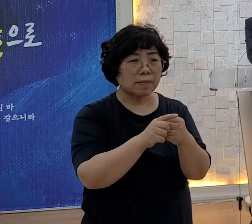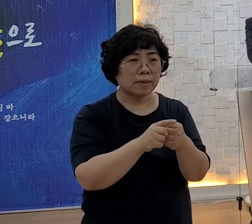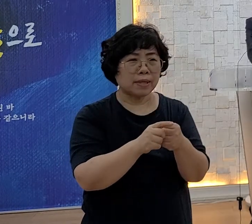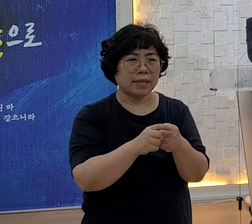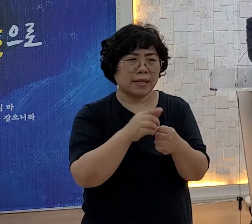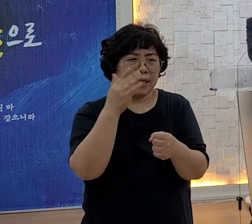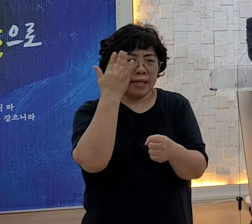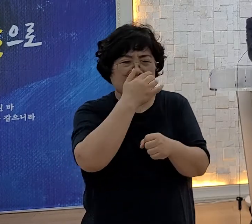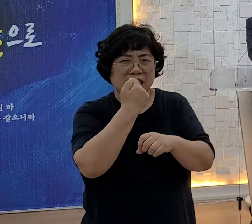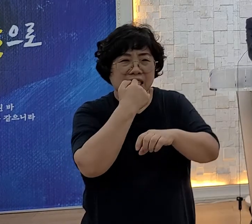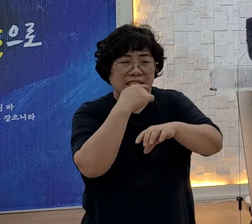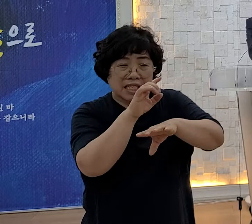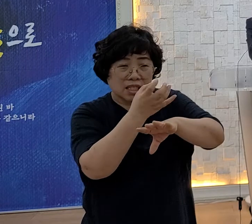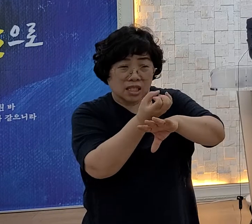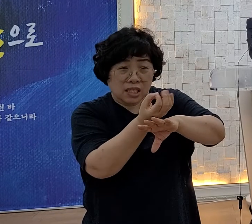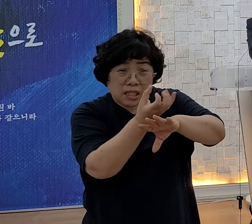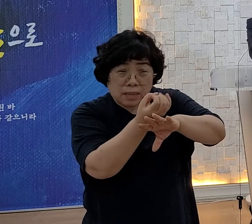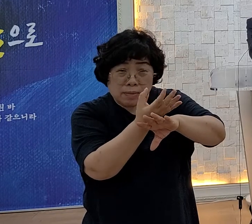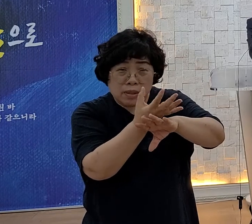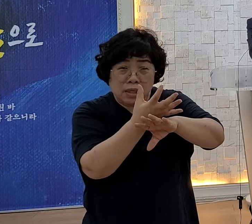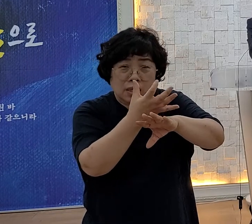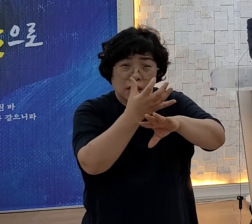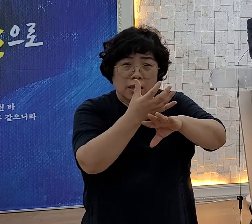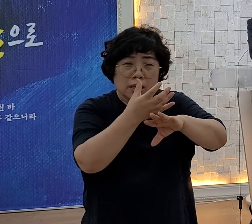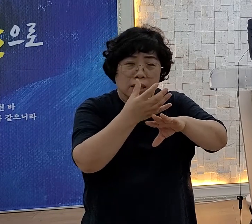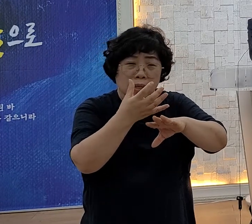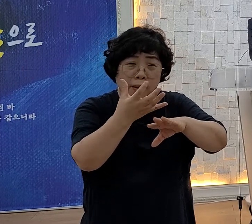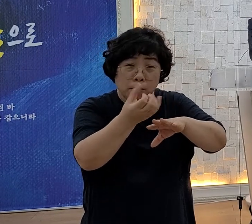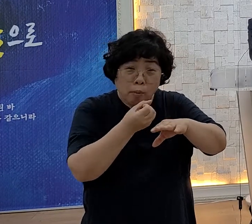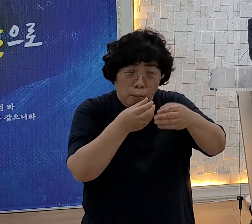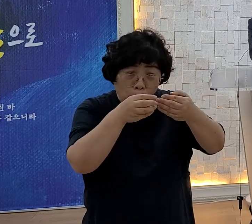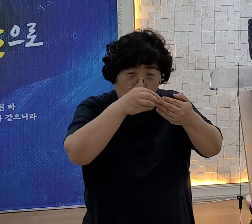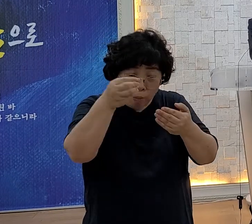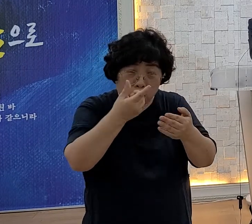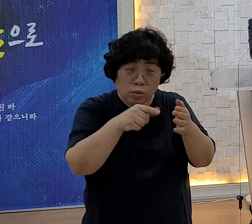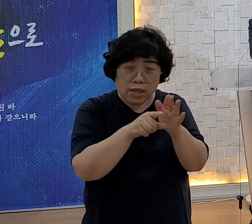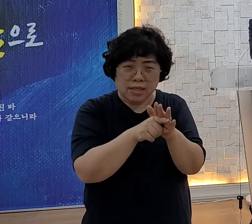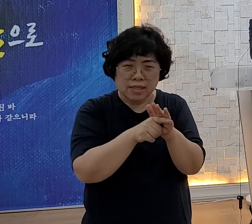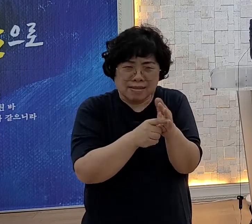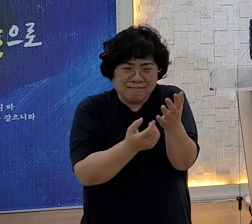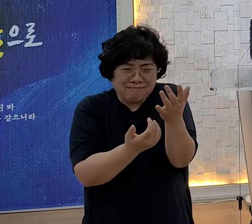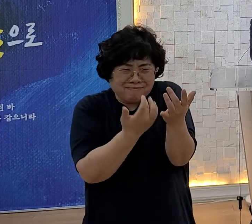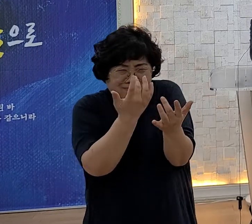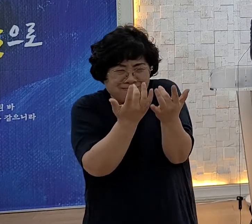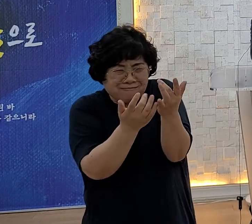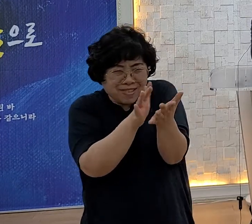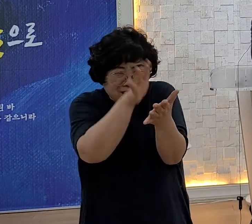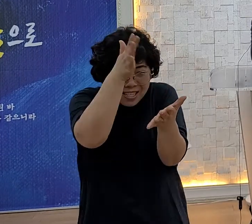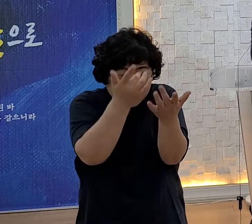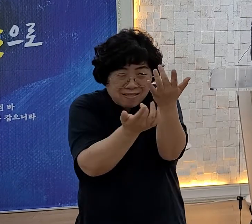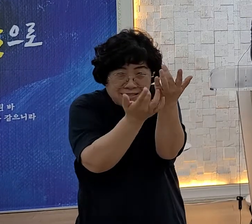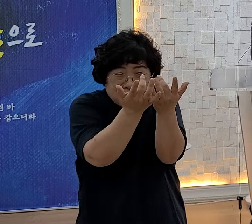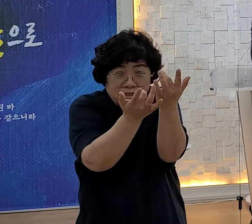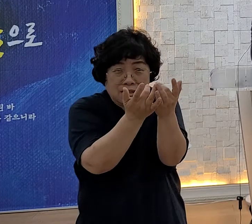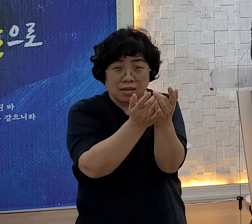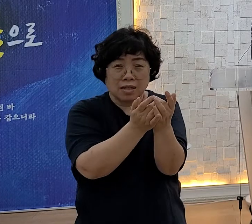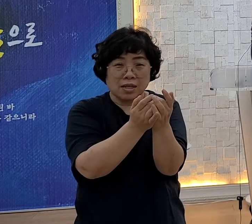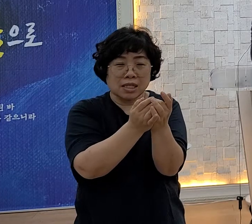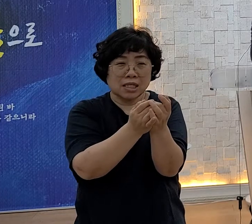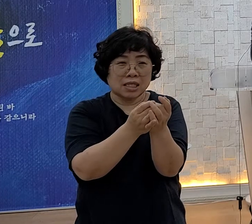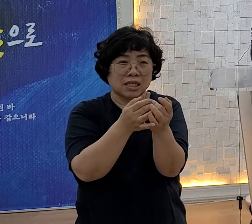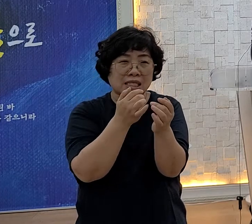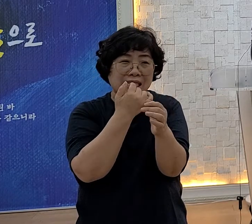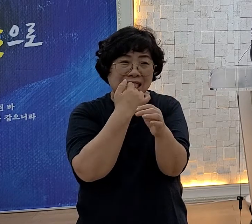순금을 얻기 위해서 뜨거운 이 용광로죠. 이번에 우리 포항 제철에 불났잖아요.